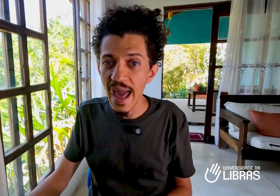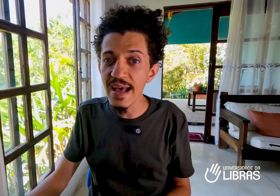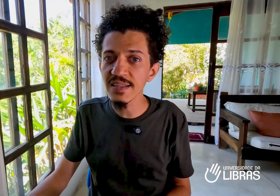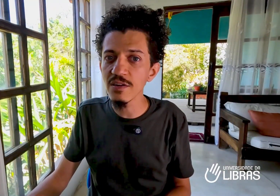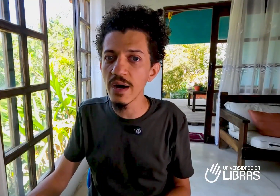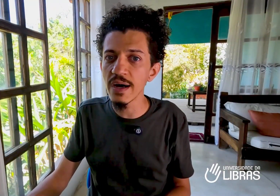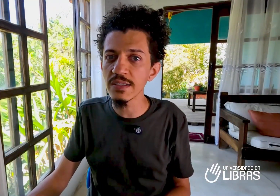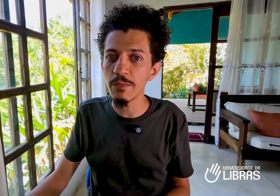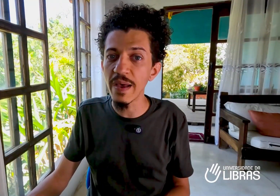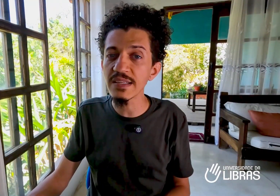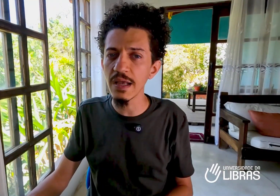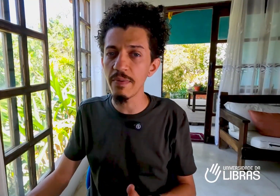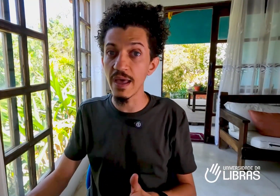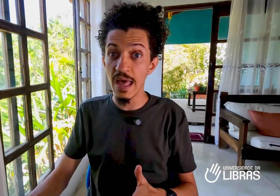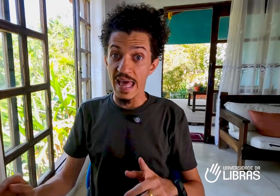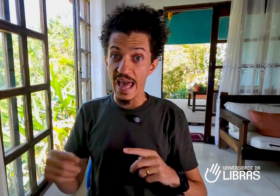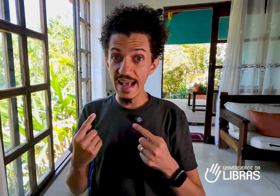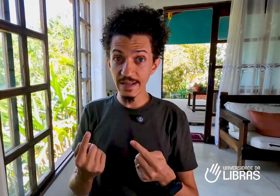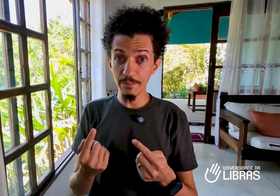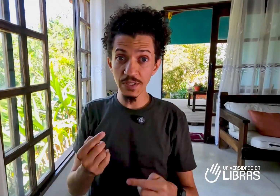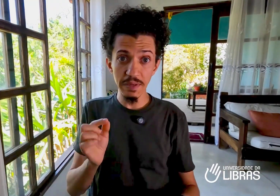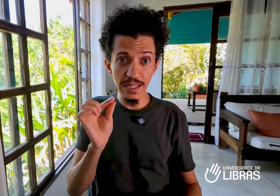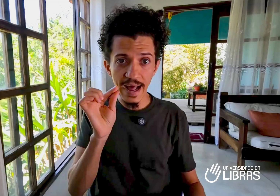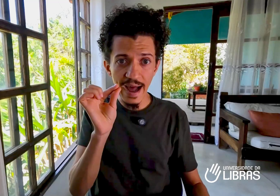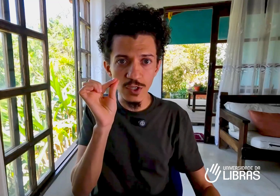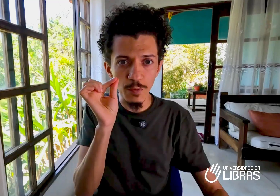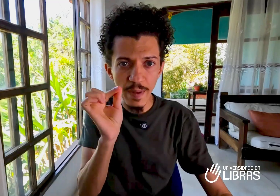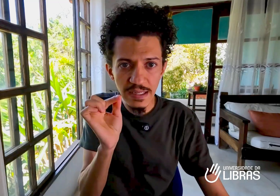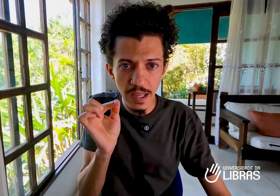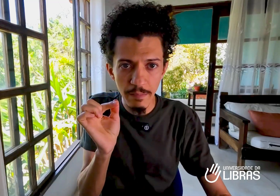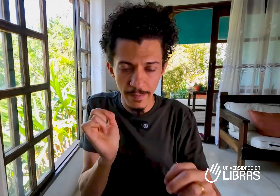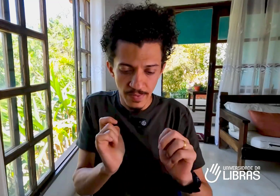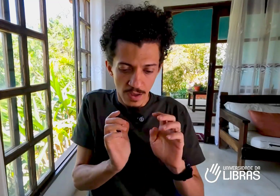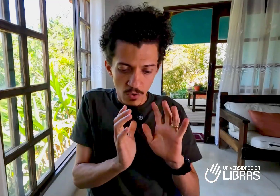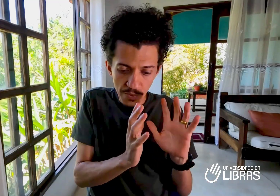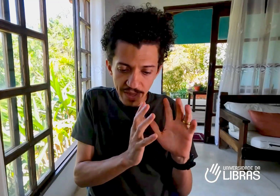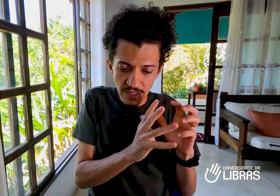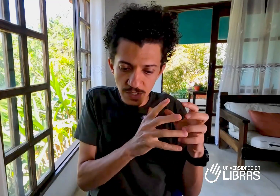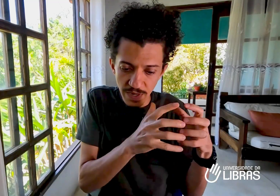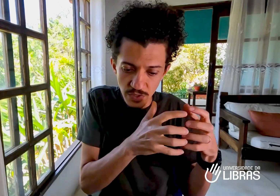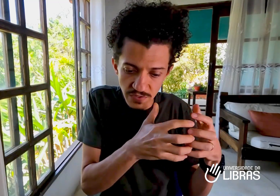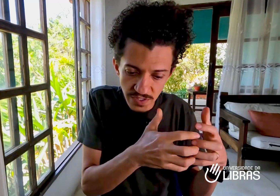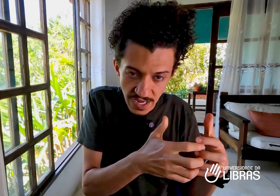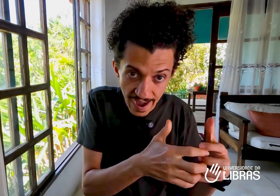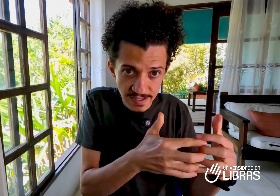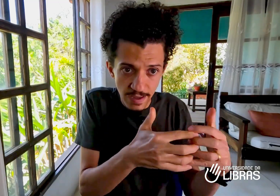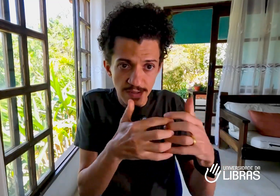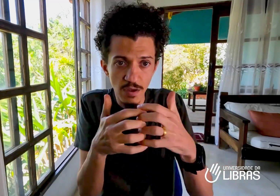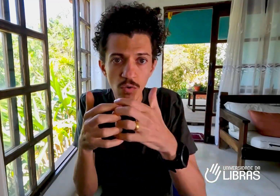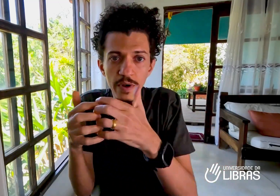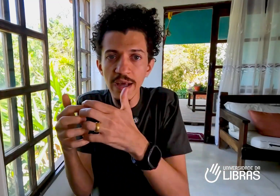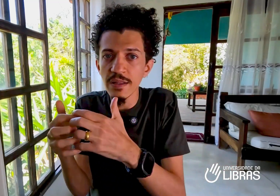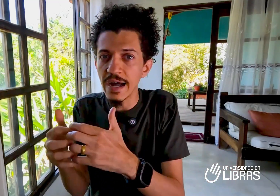essa nuance, perceber essa possibilidade, perceber como que as expressões faciais são conectadas